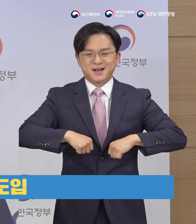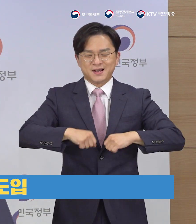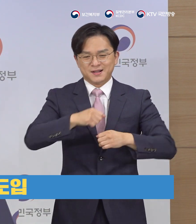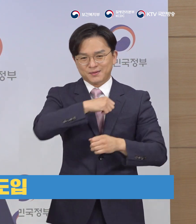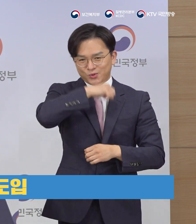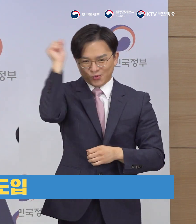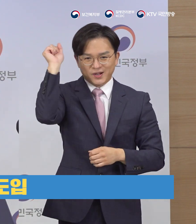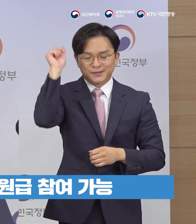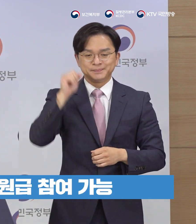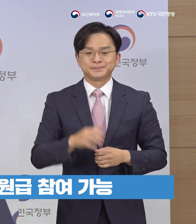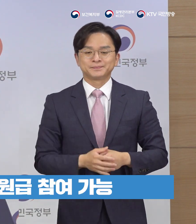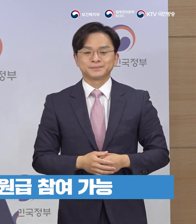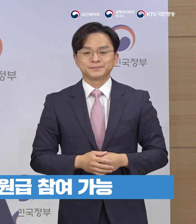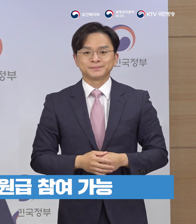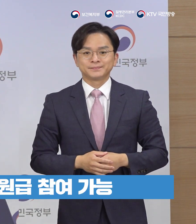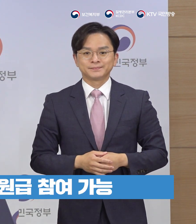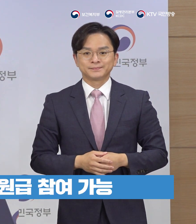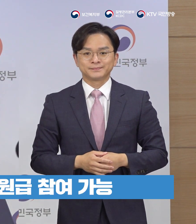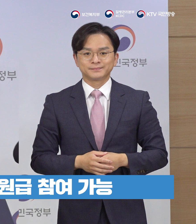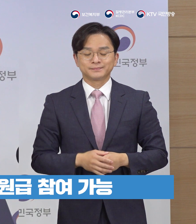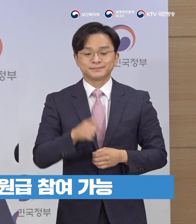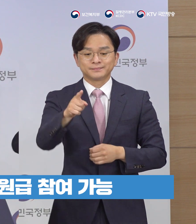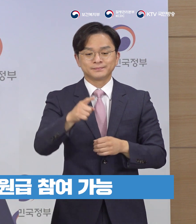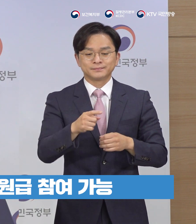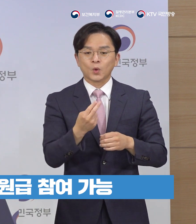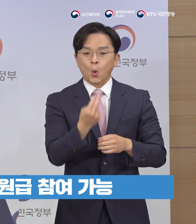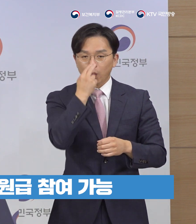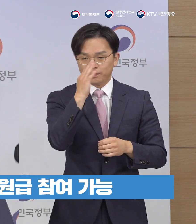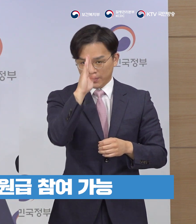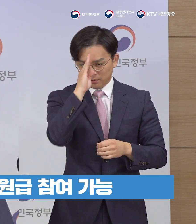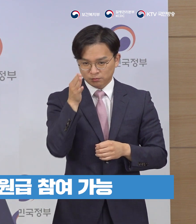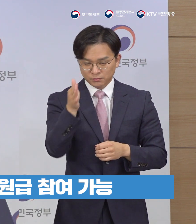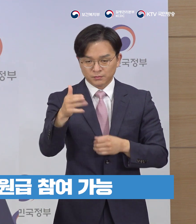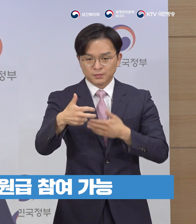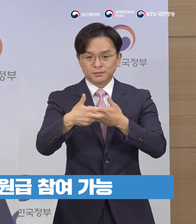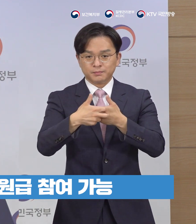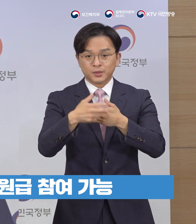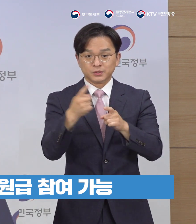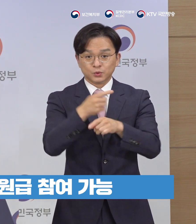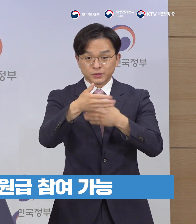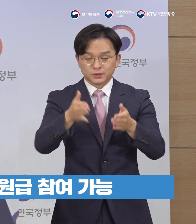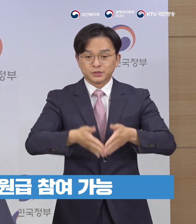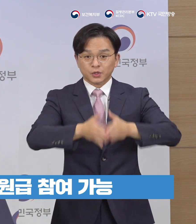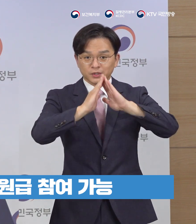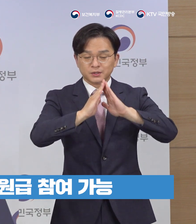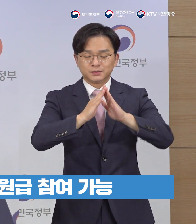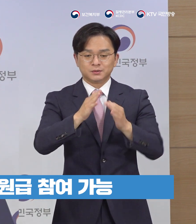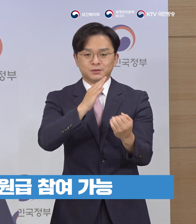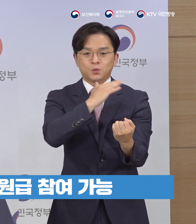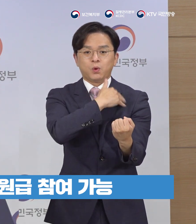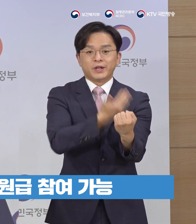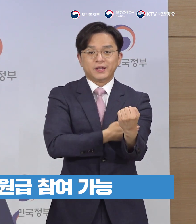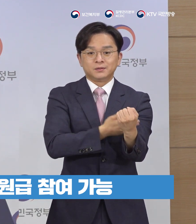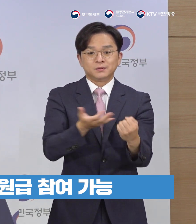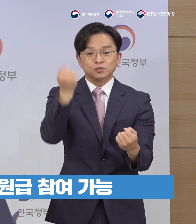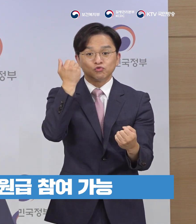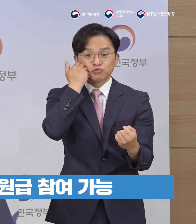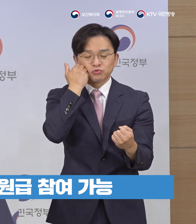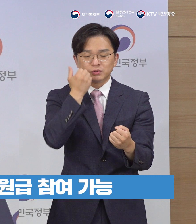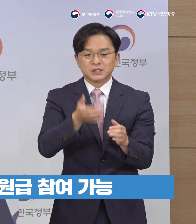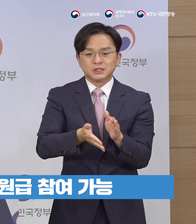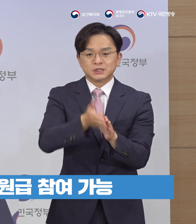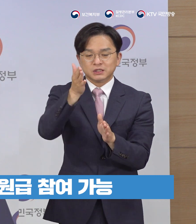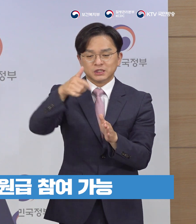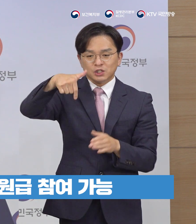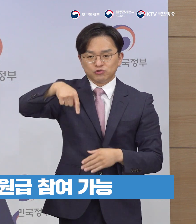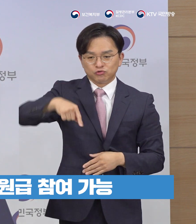교부되는 중입니다. 호흡기 전담 클리닉의 지정권자는 시장, 군수, 구청장이며 어원급